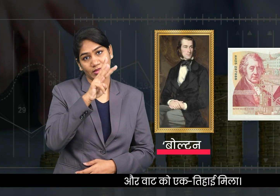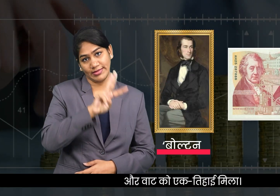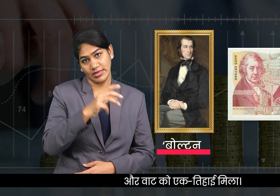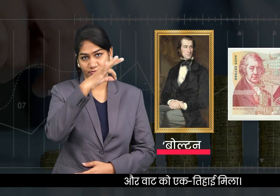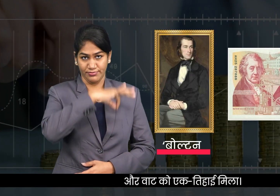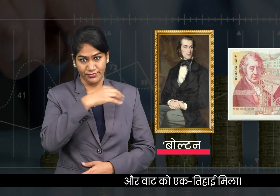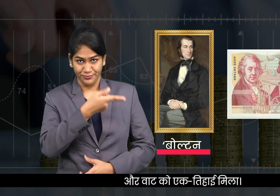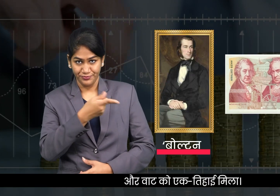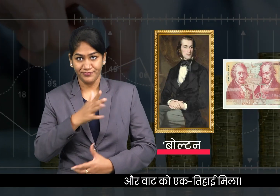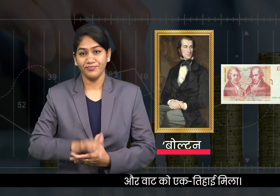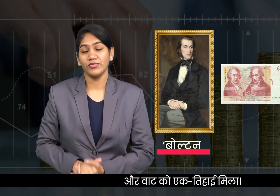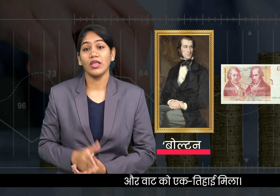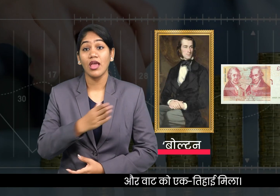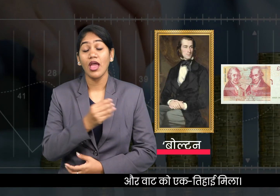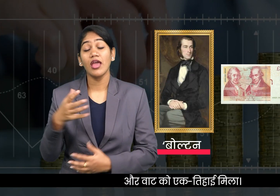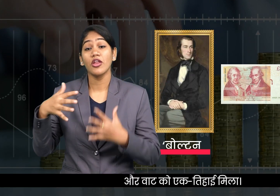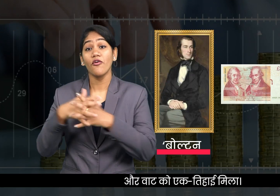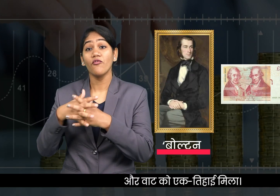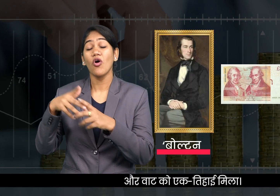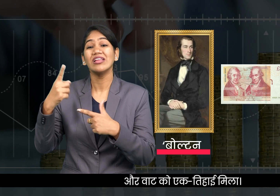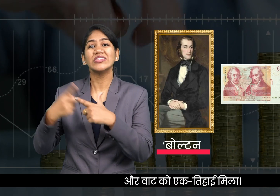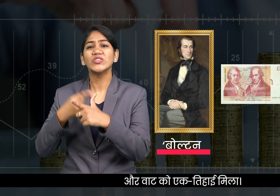को 1/3 मिला।